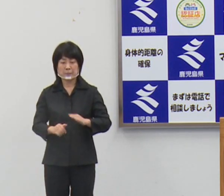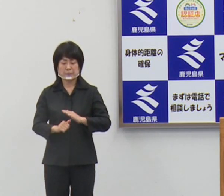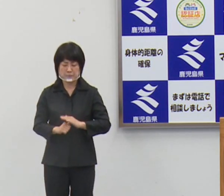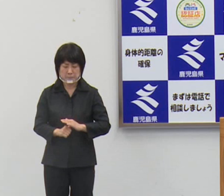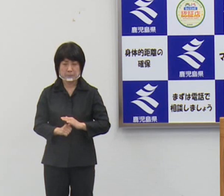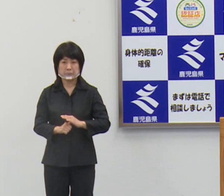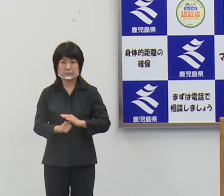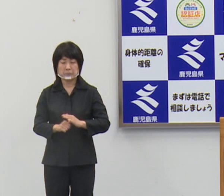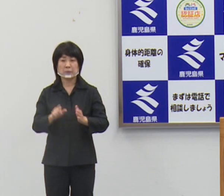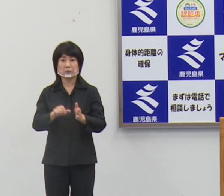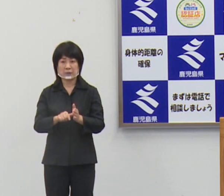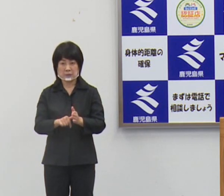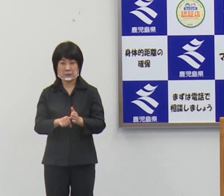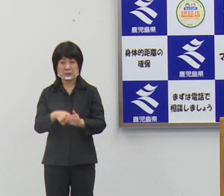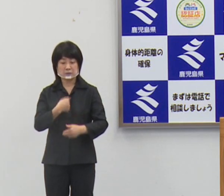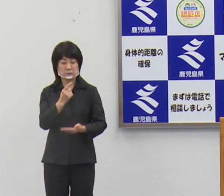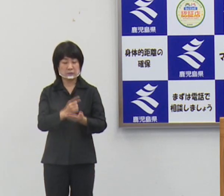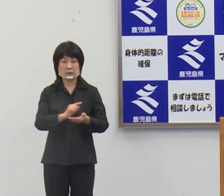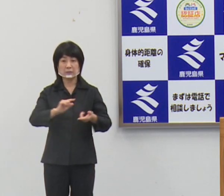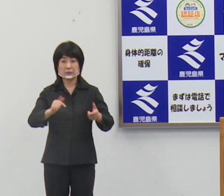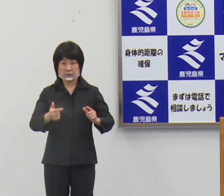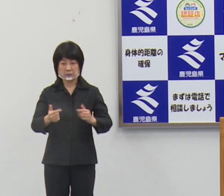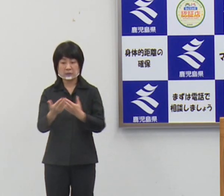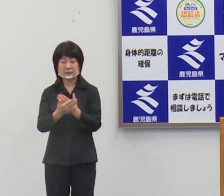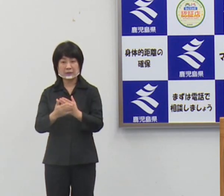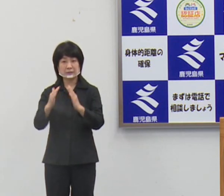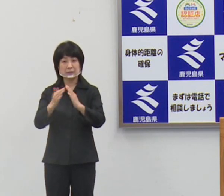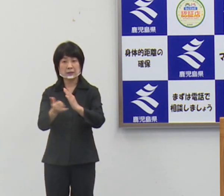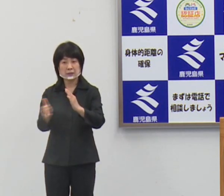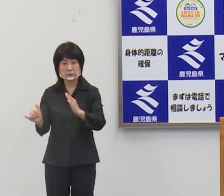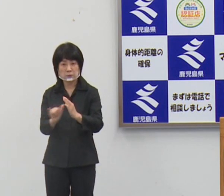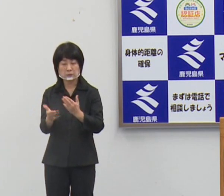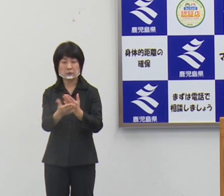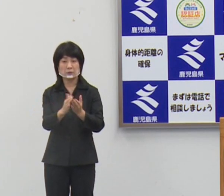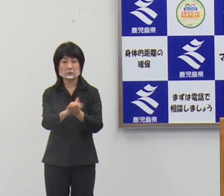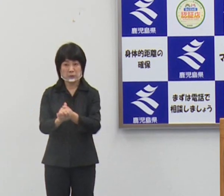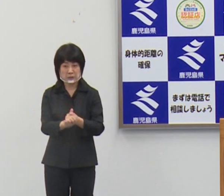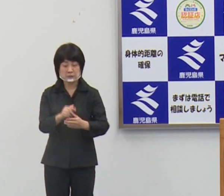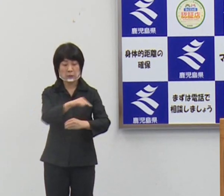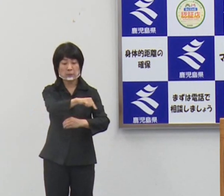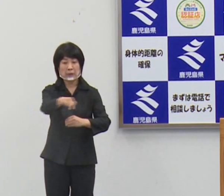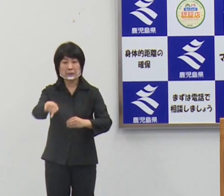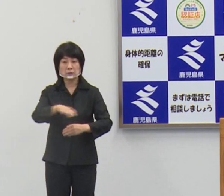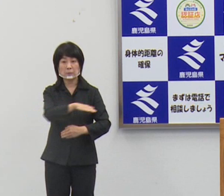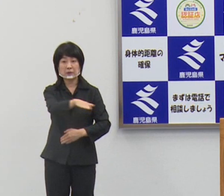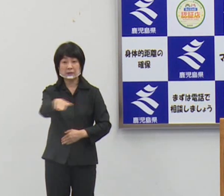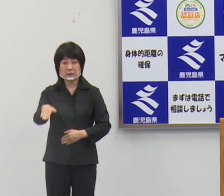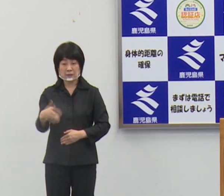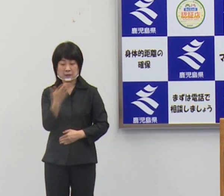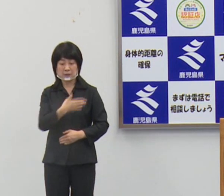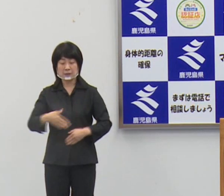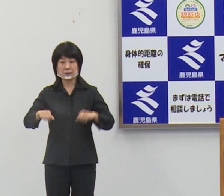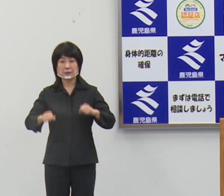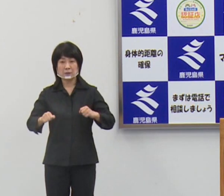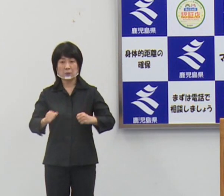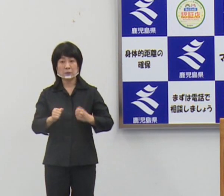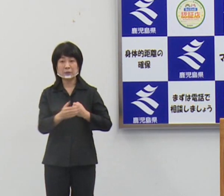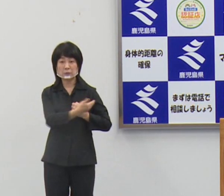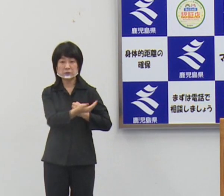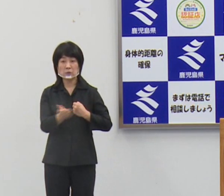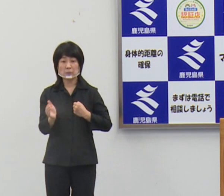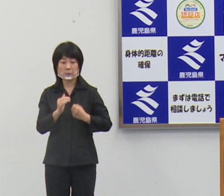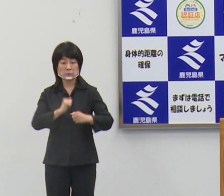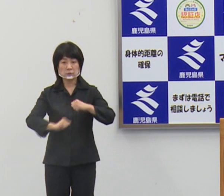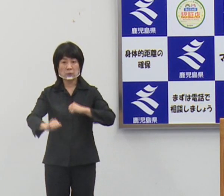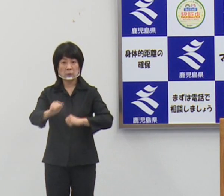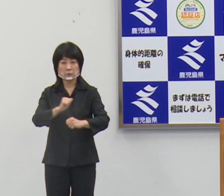ございます。ご自身だけでなく大切な家族、友人、周りの方々の健康と命を守る